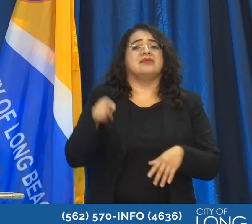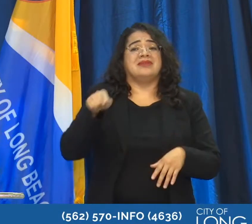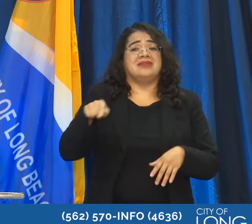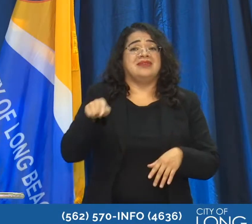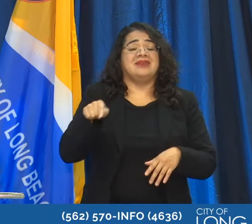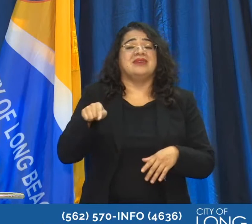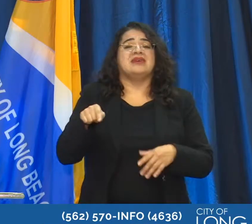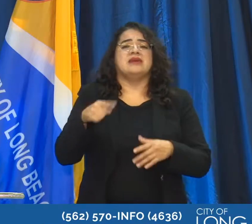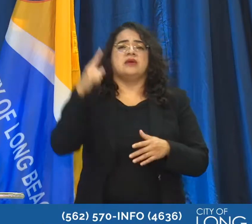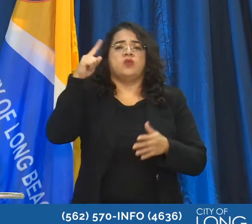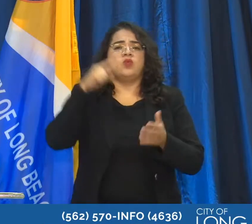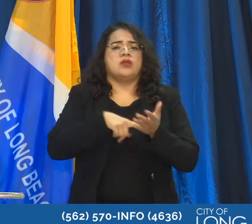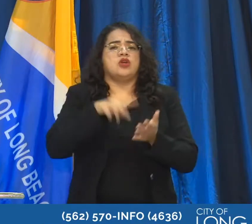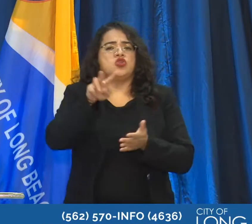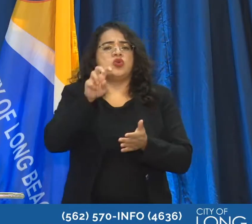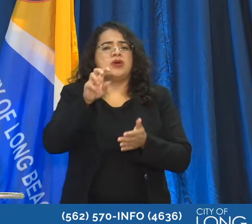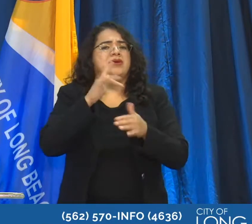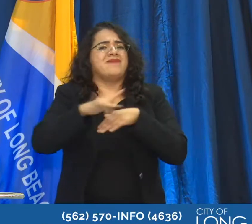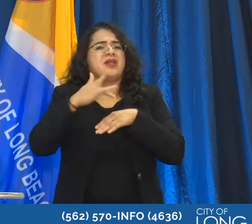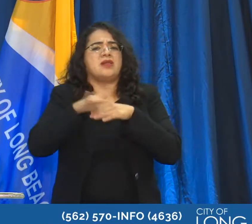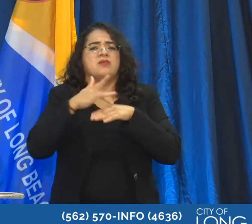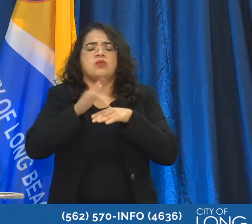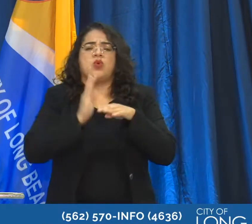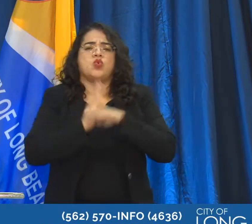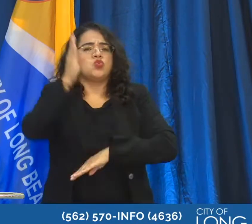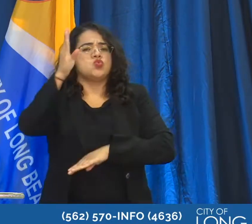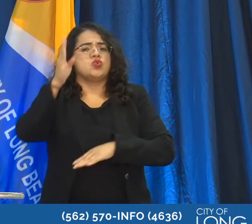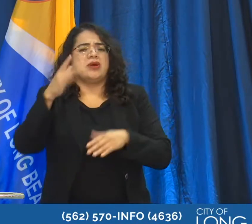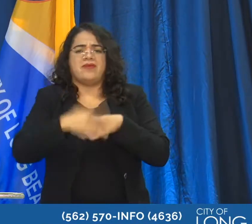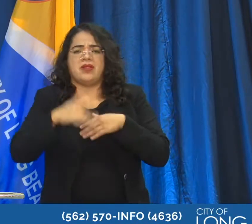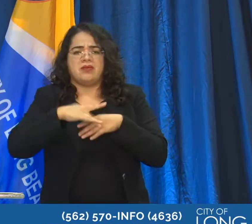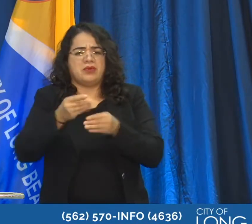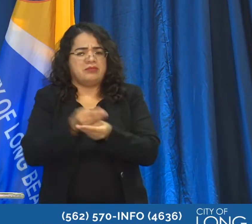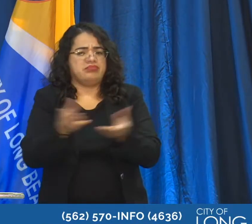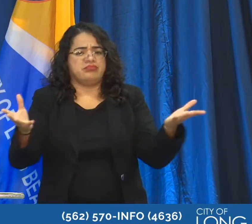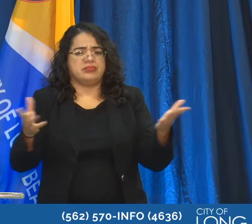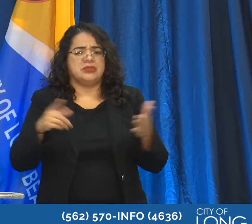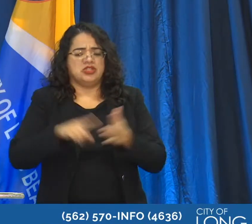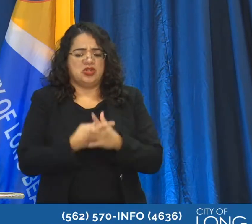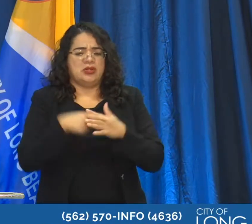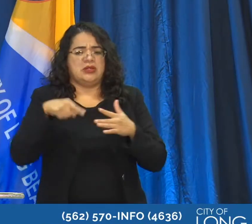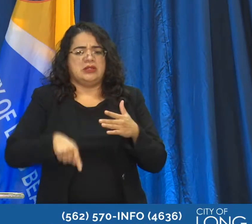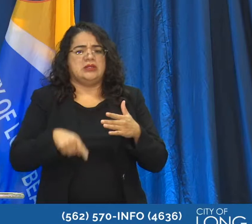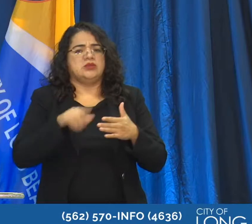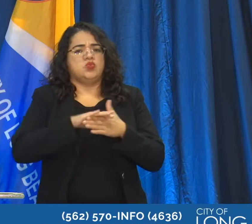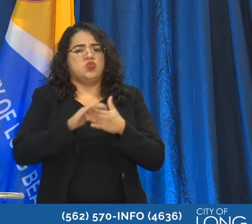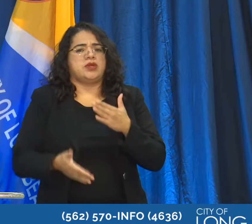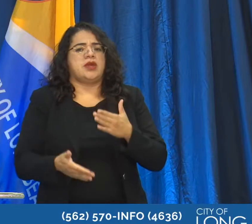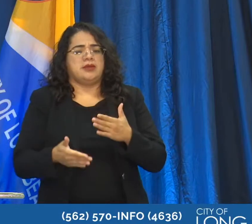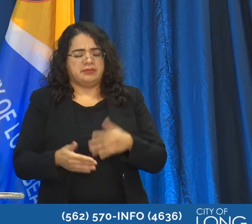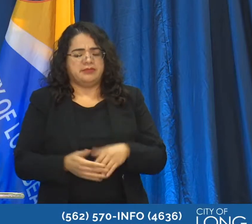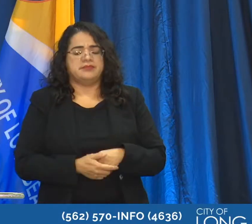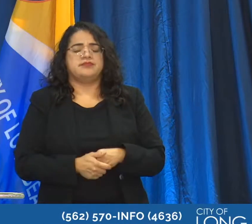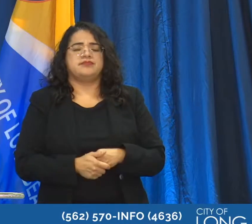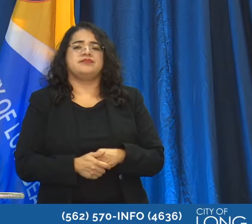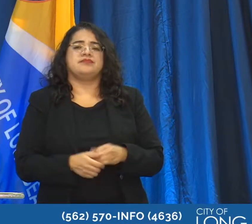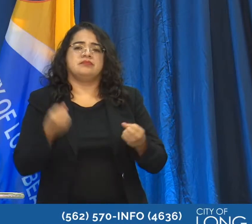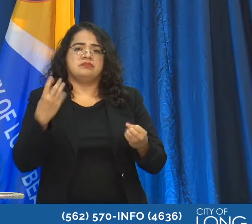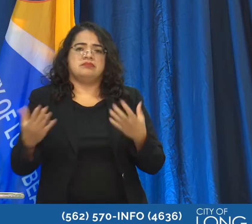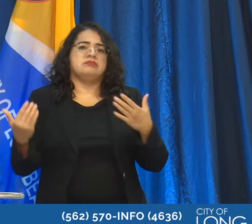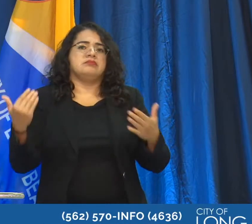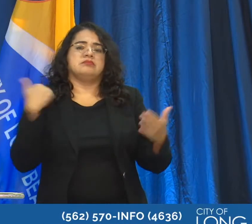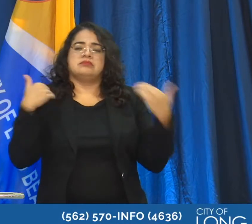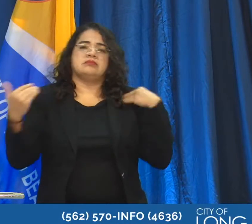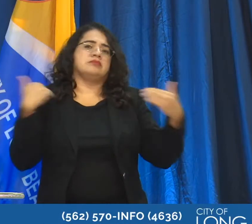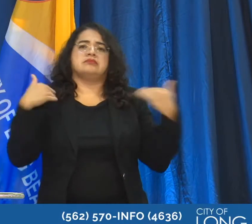1,200 pruebas cada día en los fines de semana, empezando este fin de semana. Debido a la mayor demanda de pruebas,